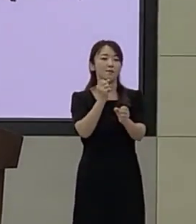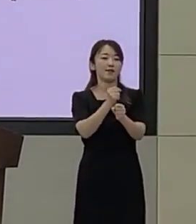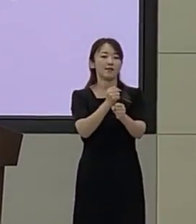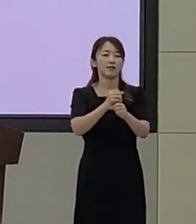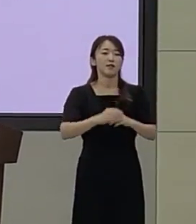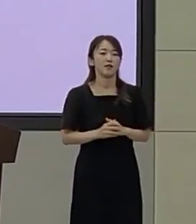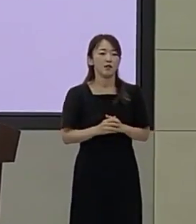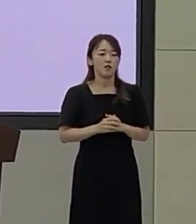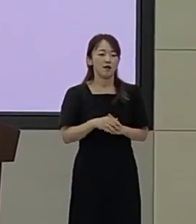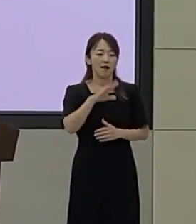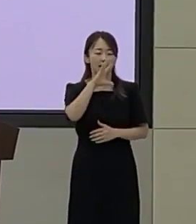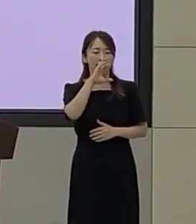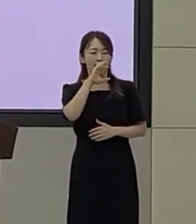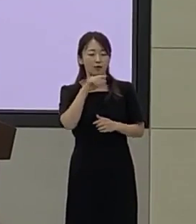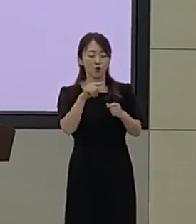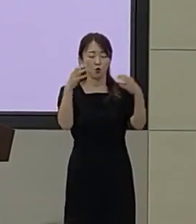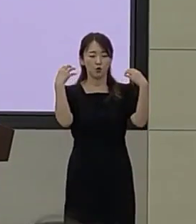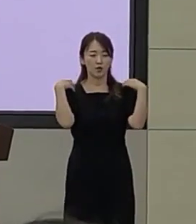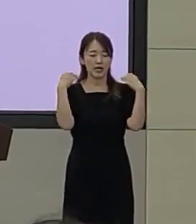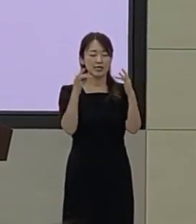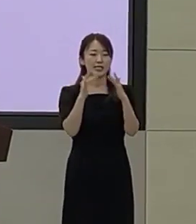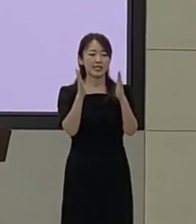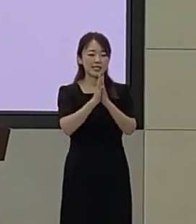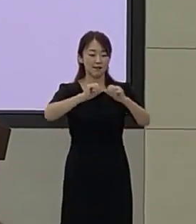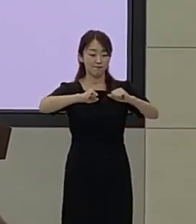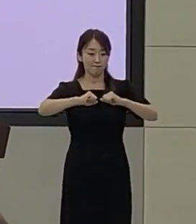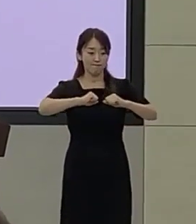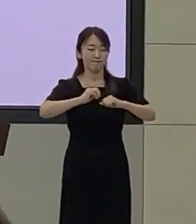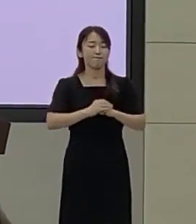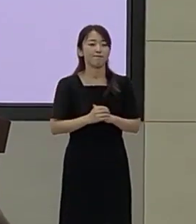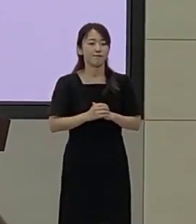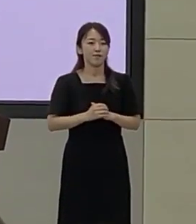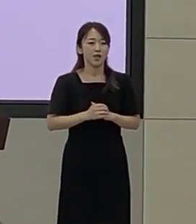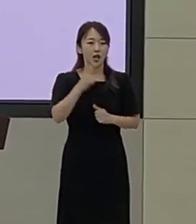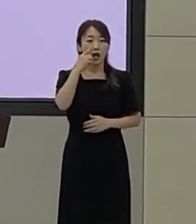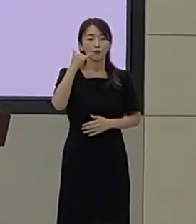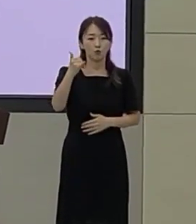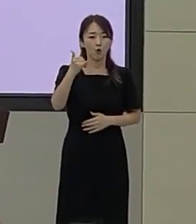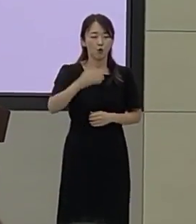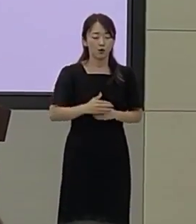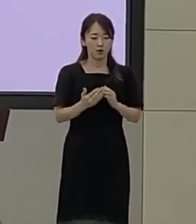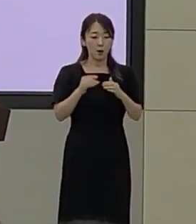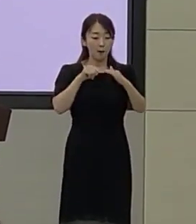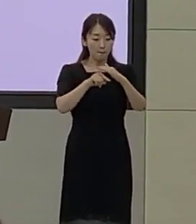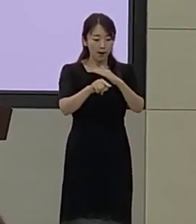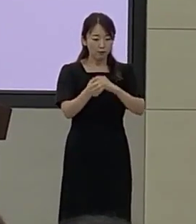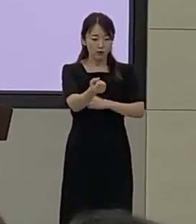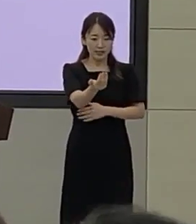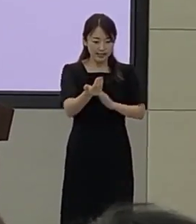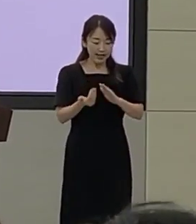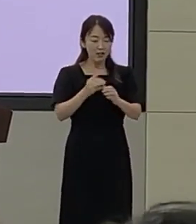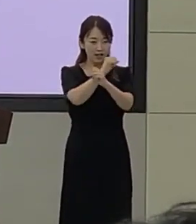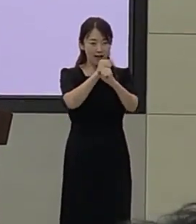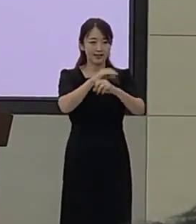신설하여 학생인원 교육청에서 직접 대응하고 있으며 학부모 방문 사전 예약제